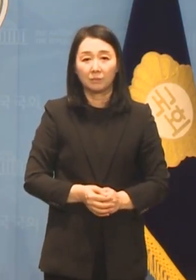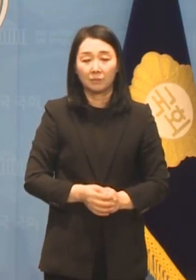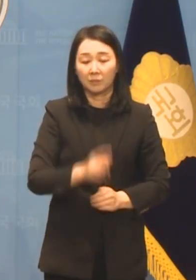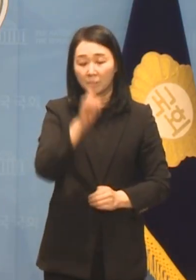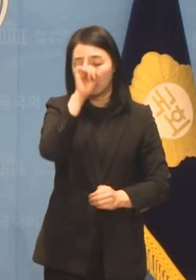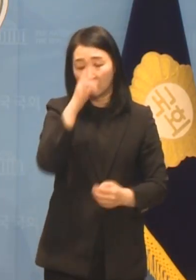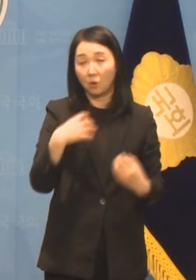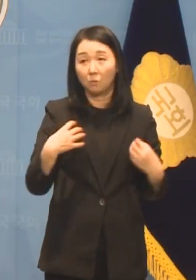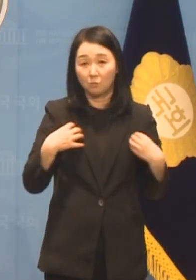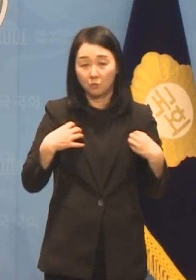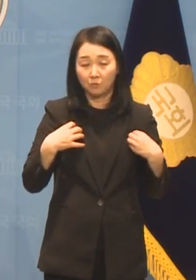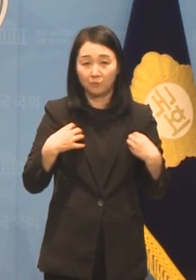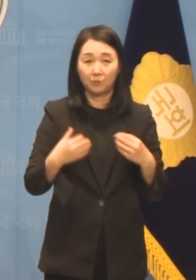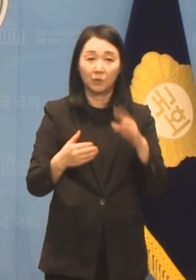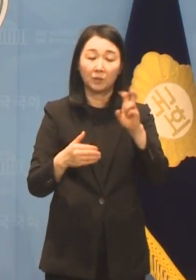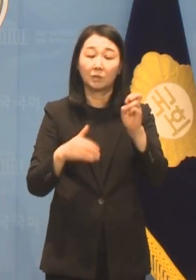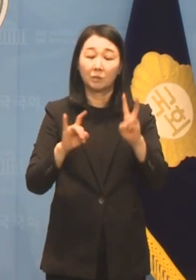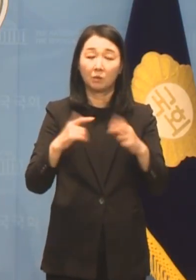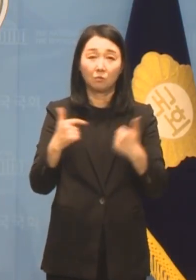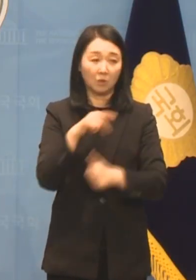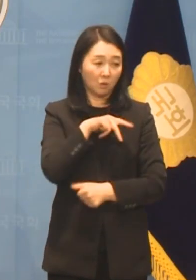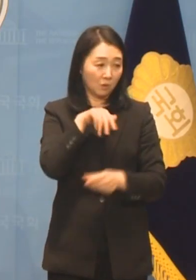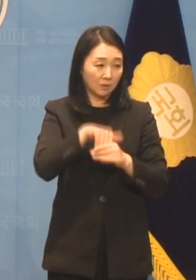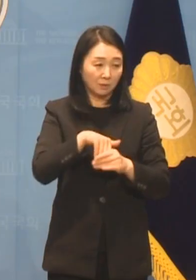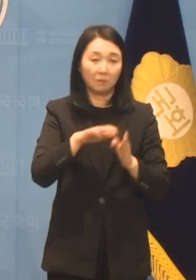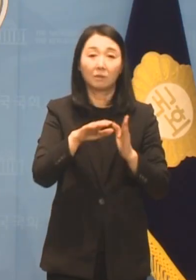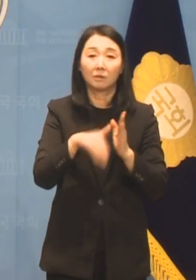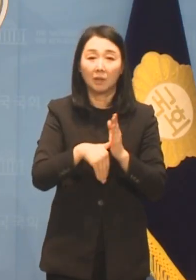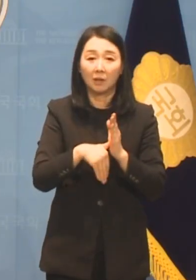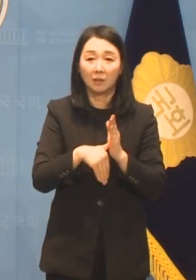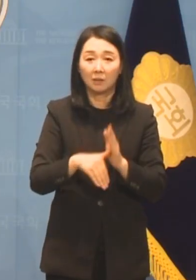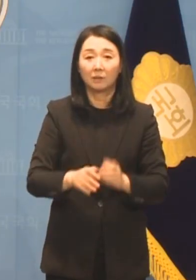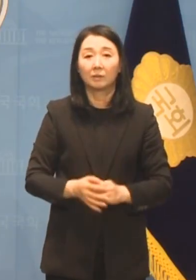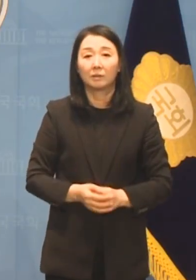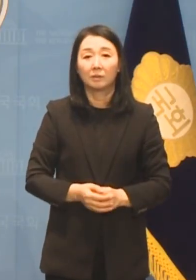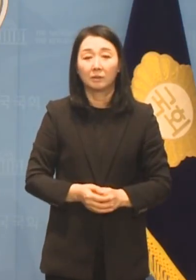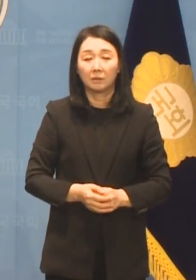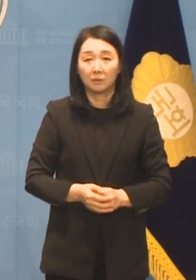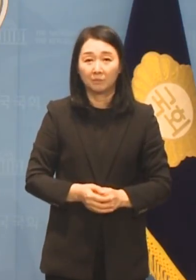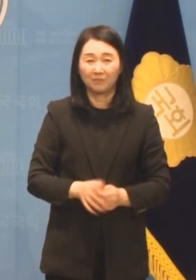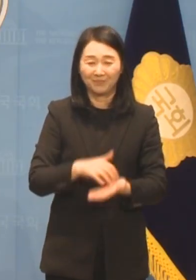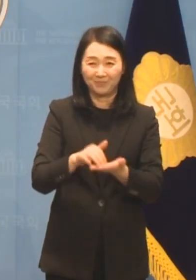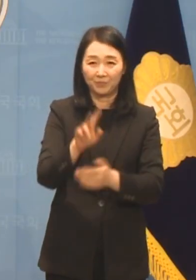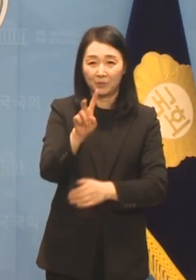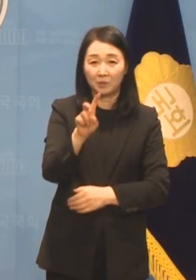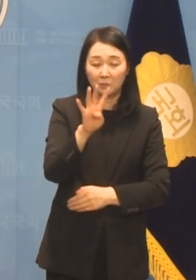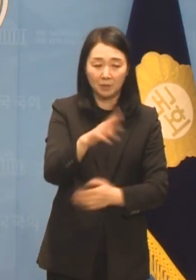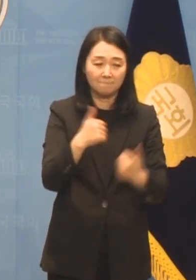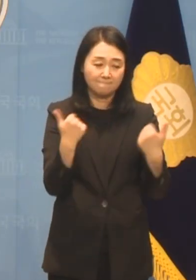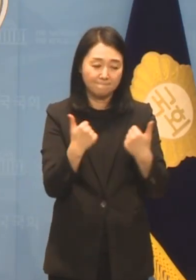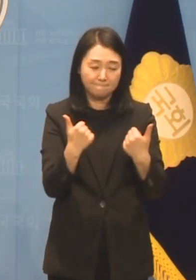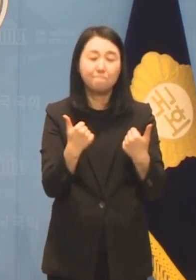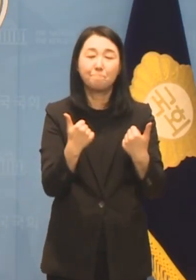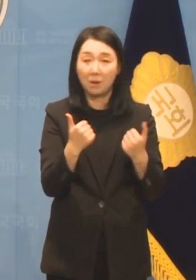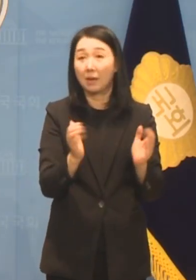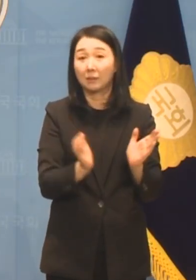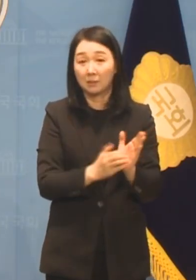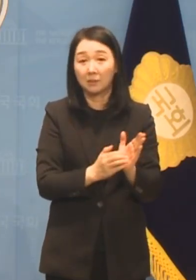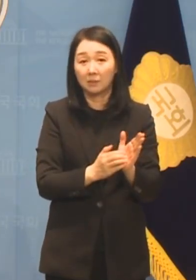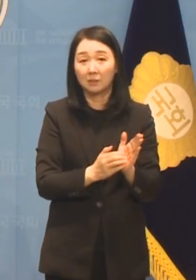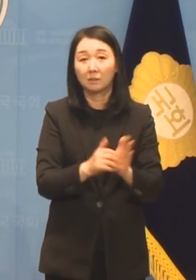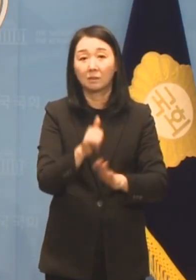정부는 지난 22대 국회의원 선거 과정에서도 24차례에 걸친 민생 토론을 열며